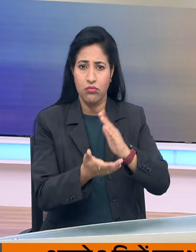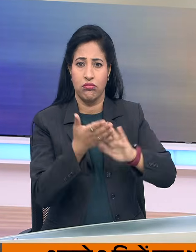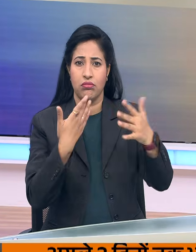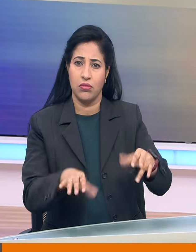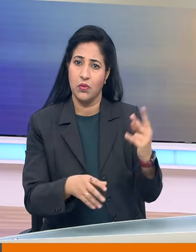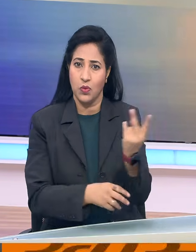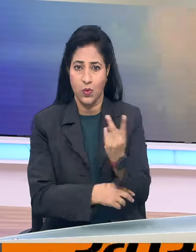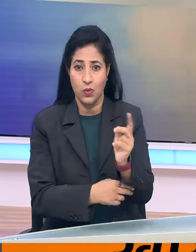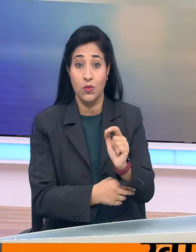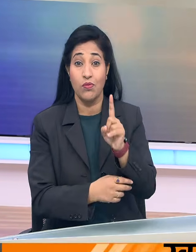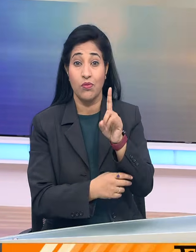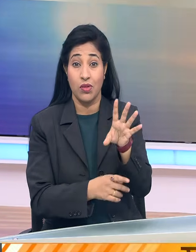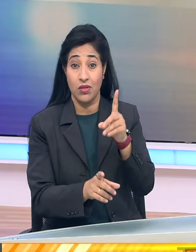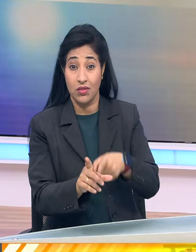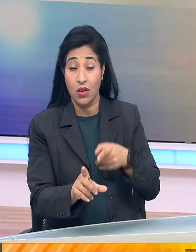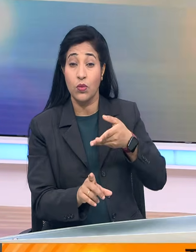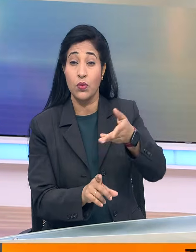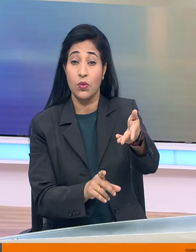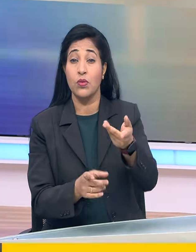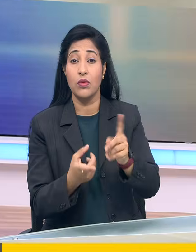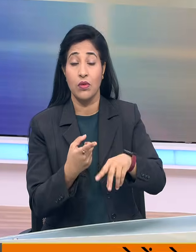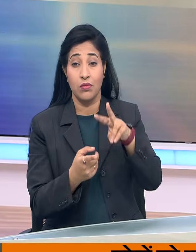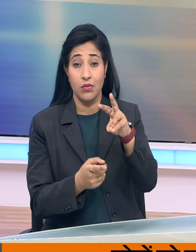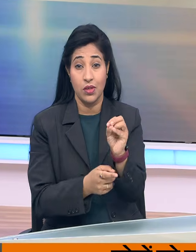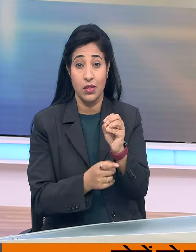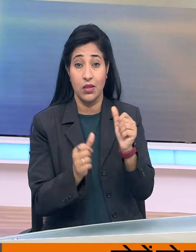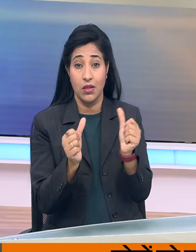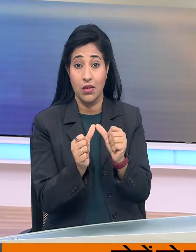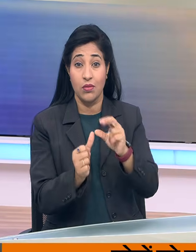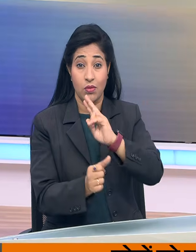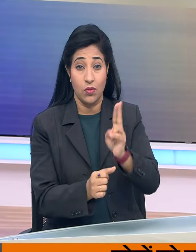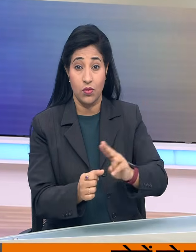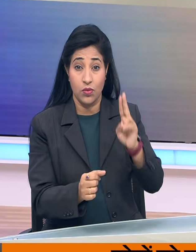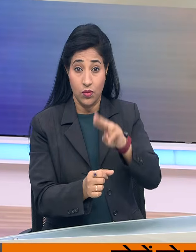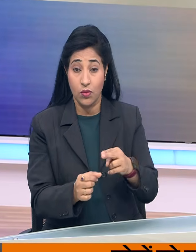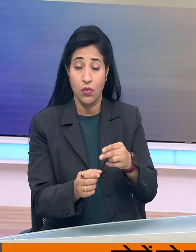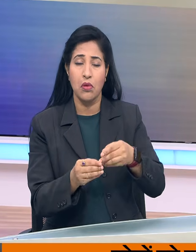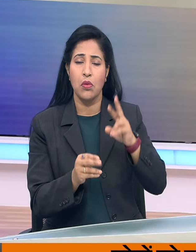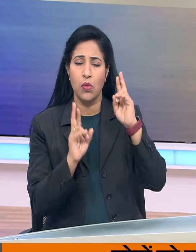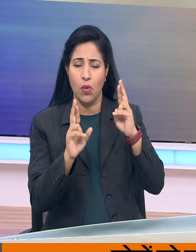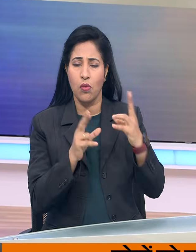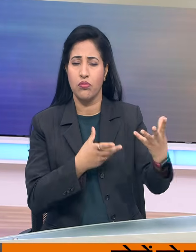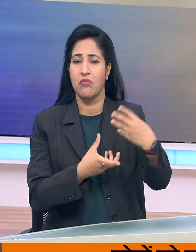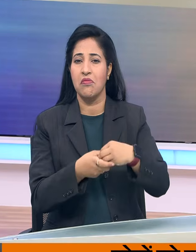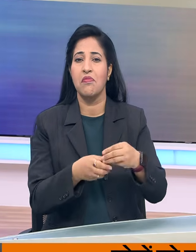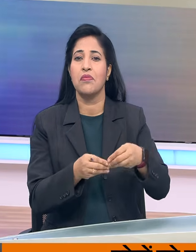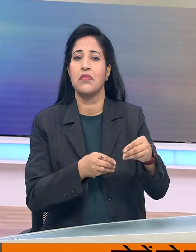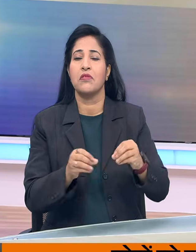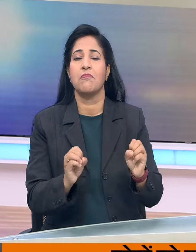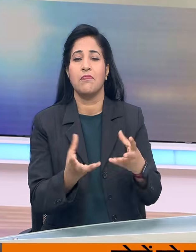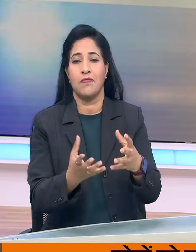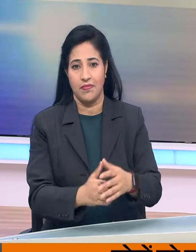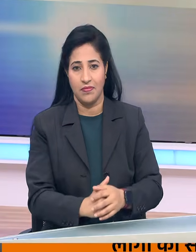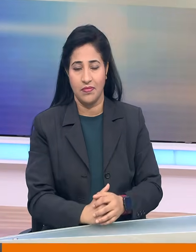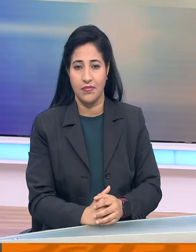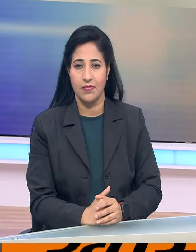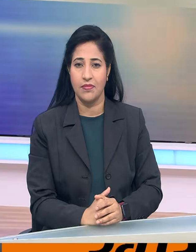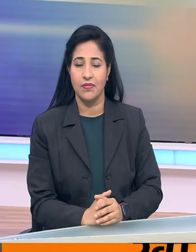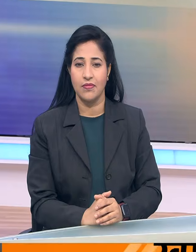इसके तहत अगले 15 वर्षों में करीब $20 अरब का निवेश आने की उम्मीद है।